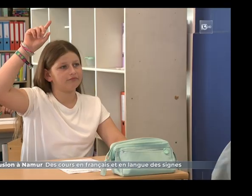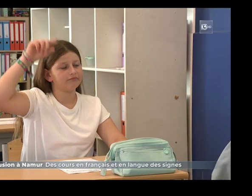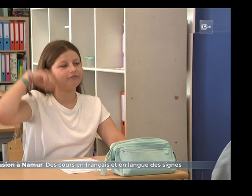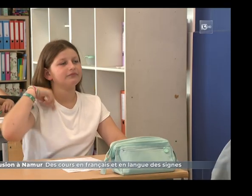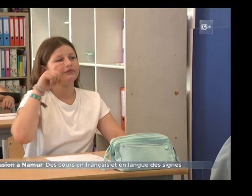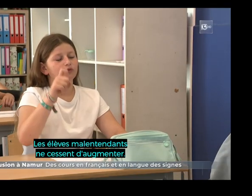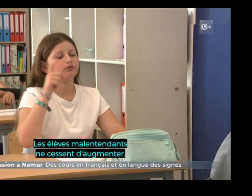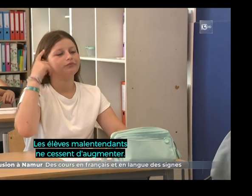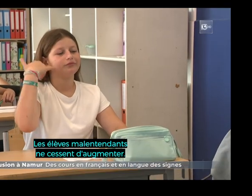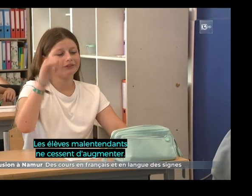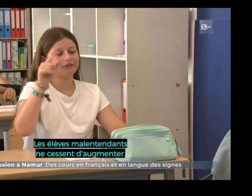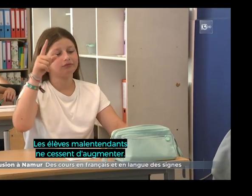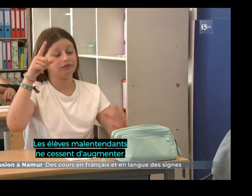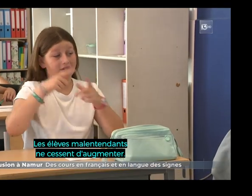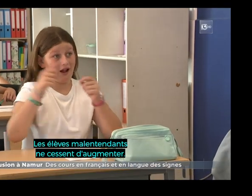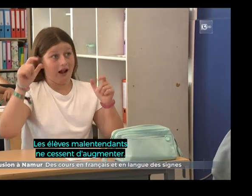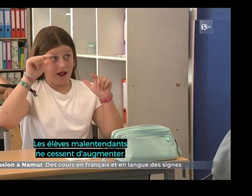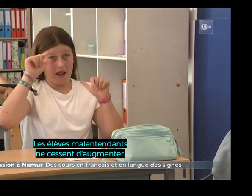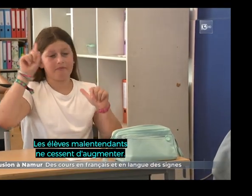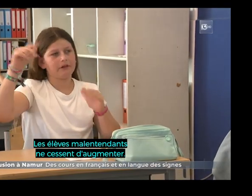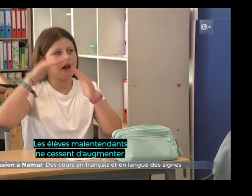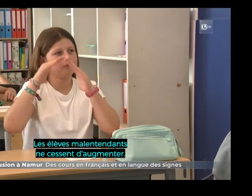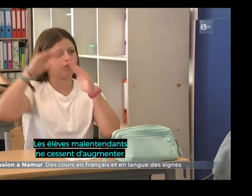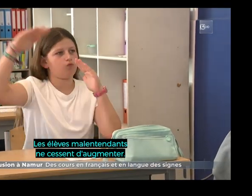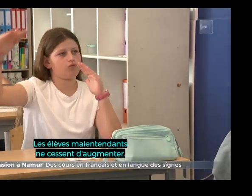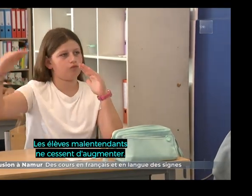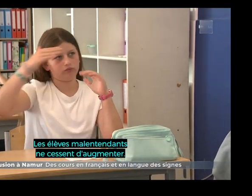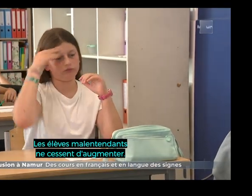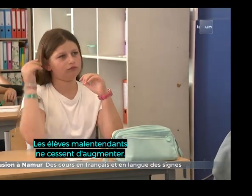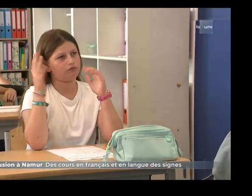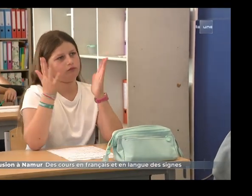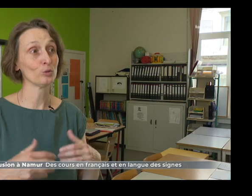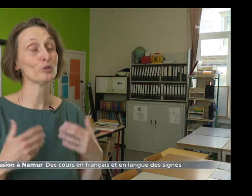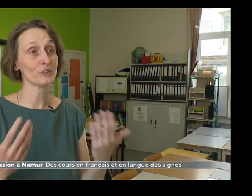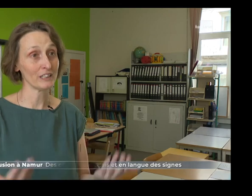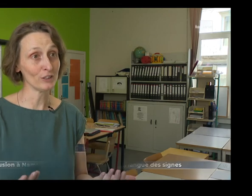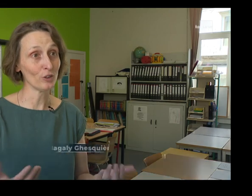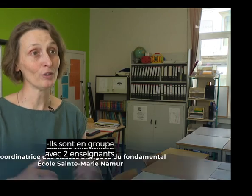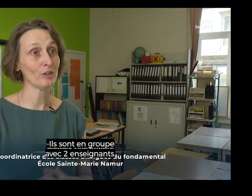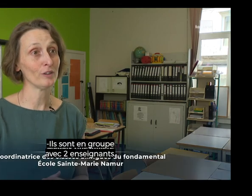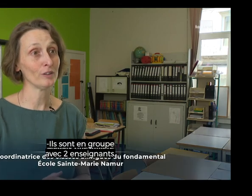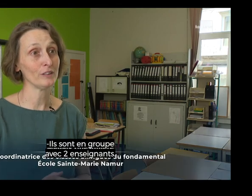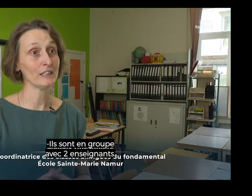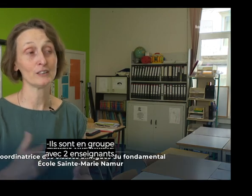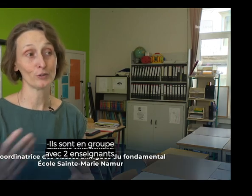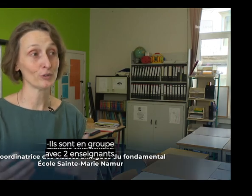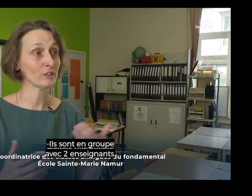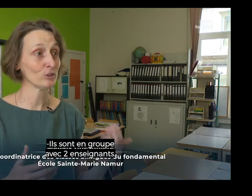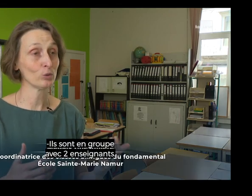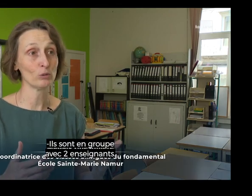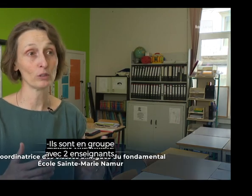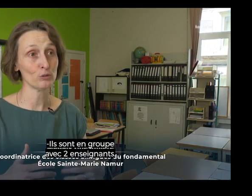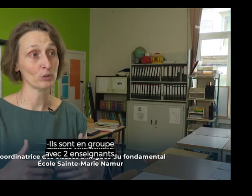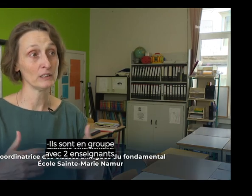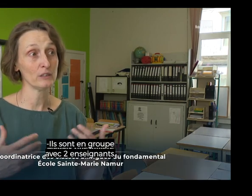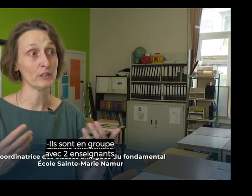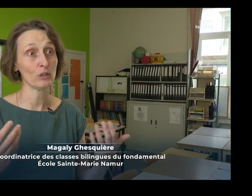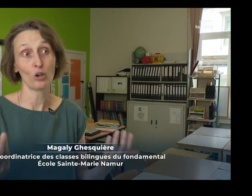ne cessent d'augmenter dans l'école. Là, ils sont par groupe avec deux enseignants. Il y a des entendants, des sourds, et donc la surdité devient